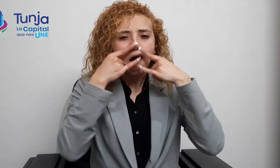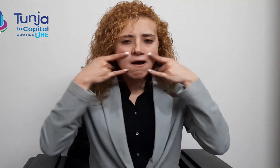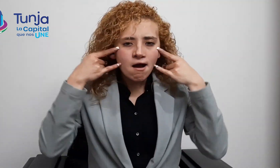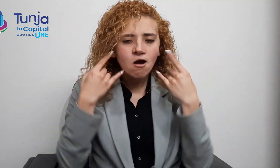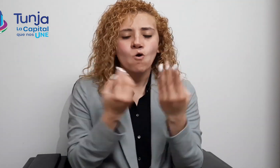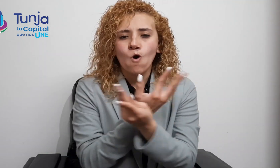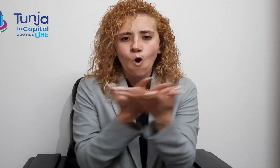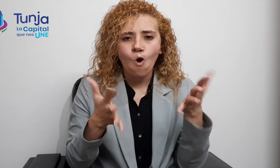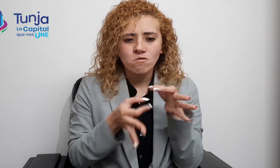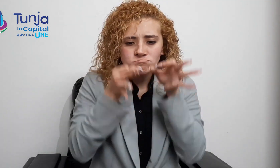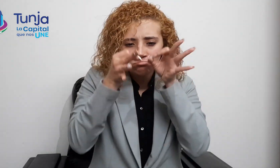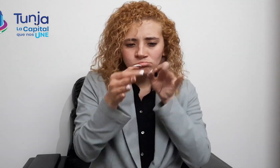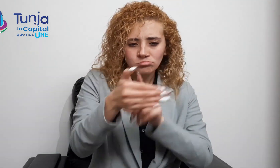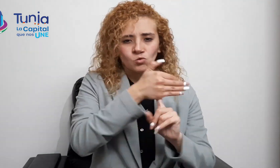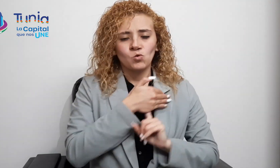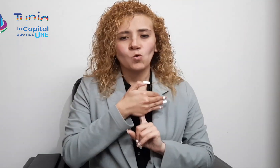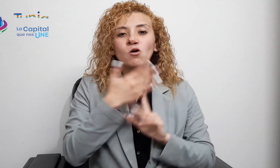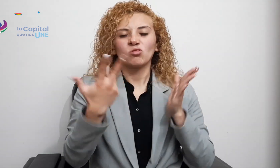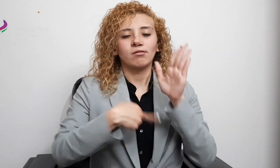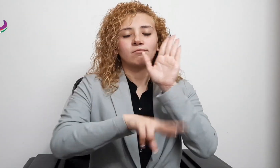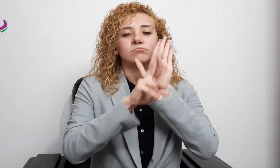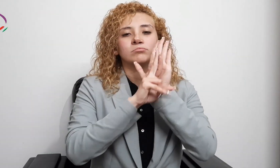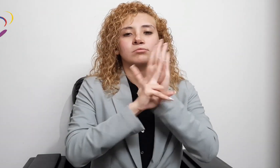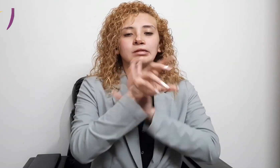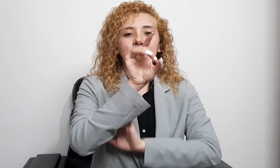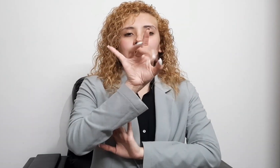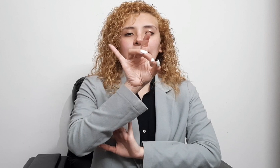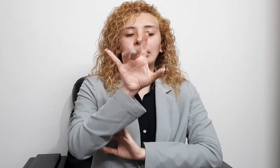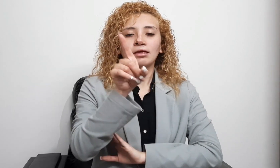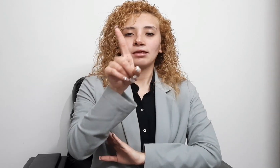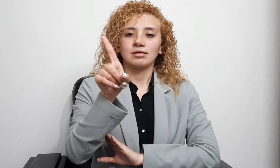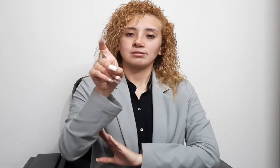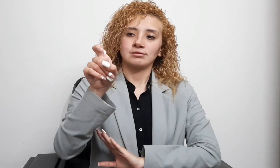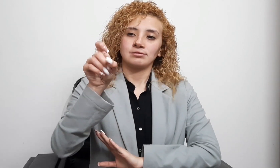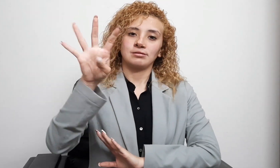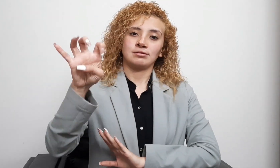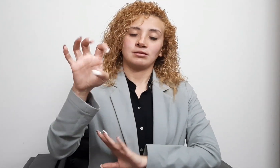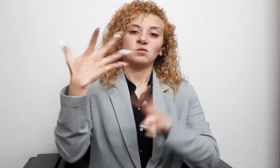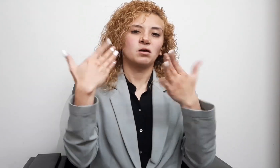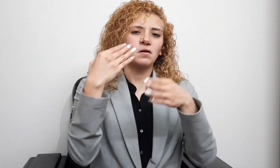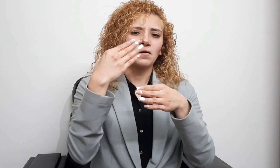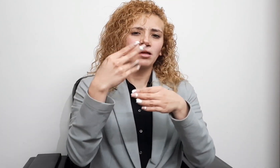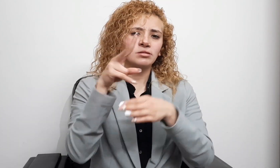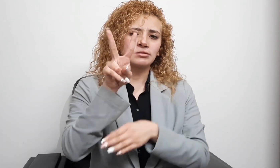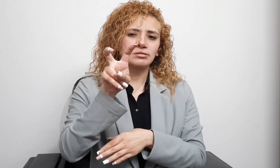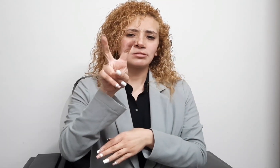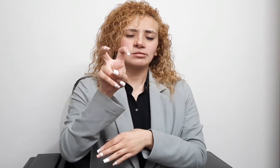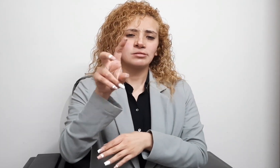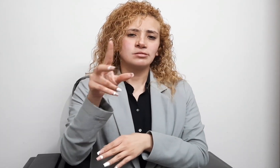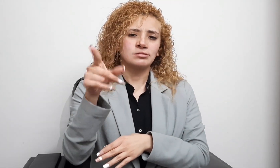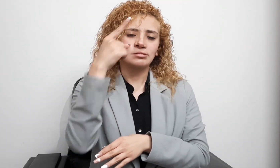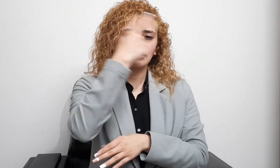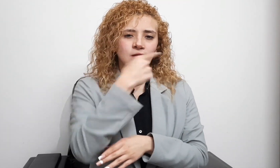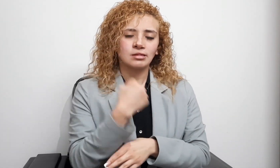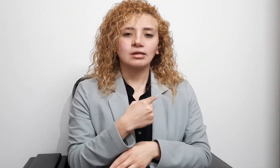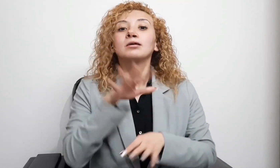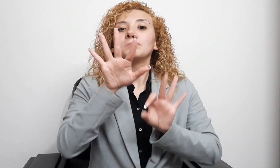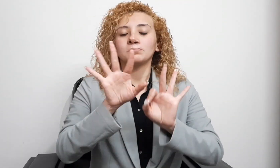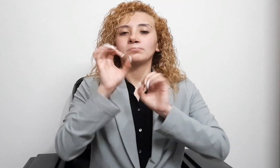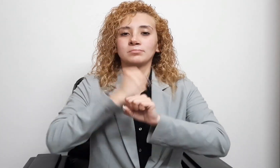los protocolos de bioseguridad descritos en la resolución 1569 del 7 de septiembre del 2020 por parte del Ministerio